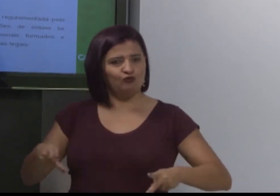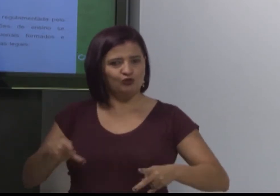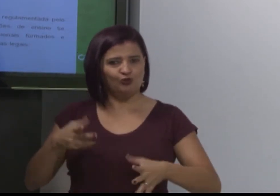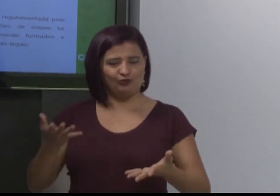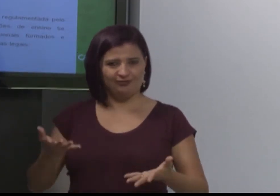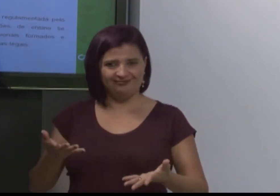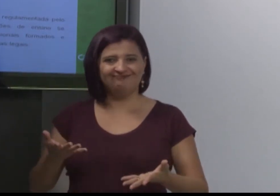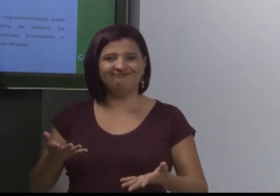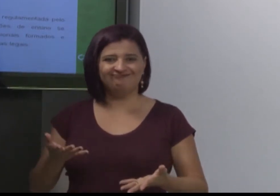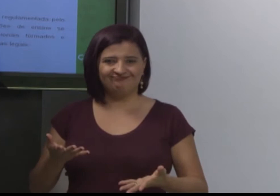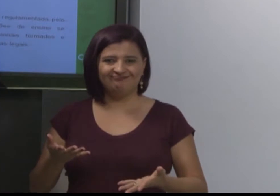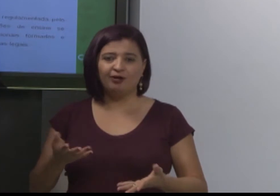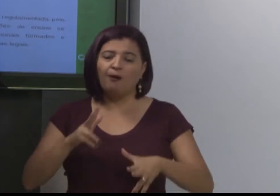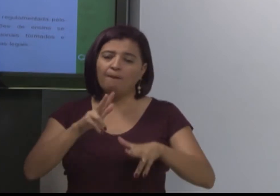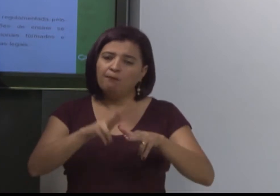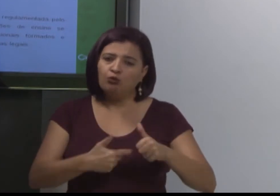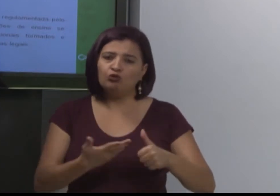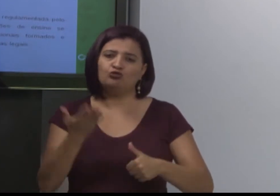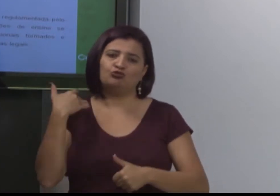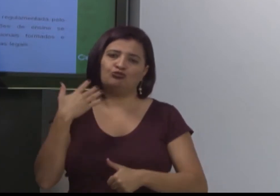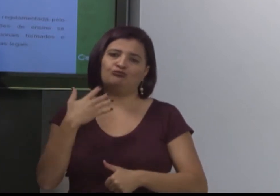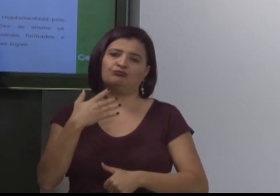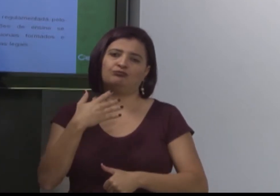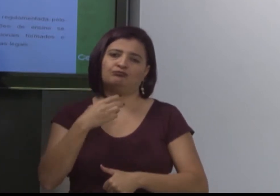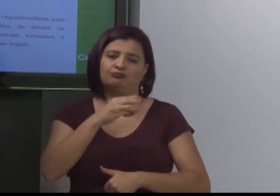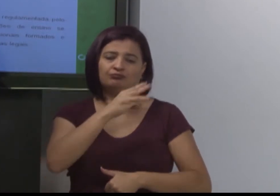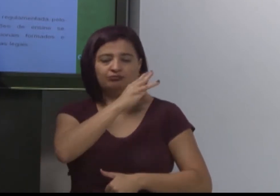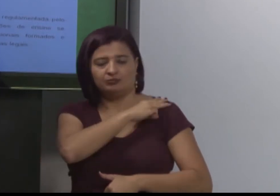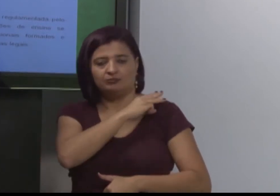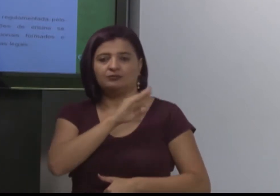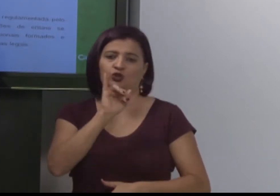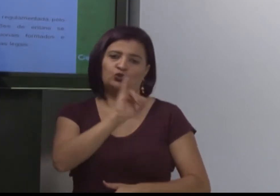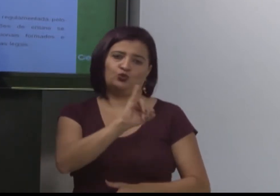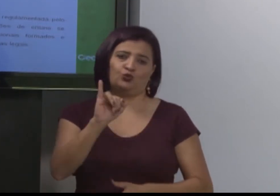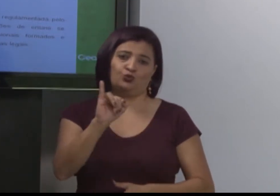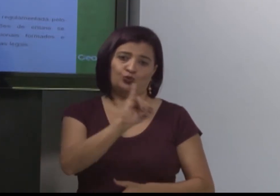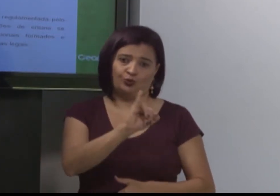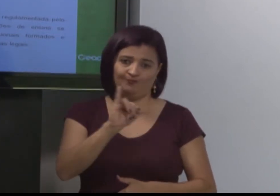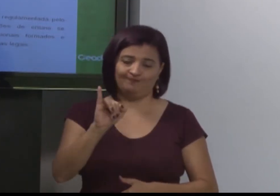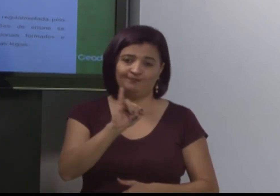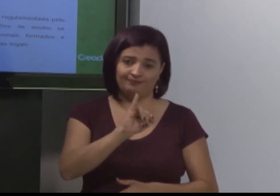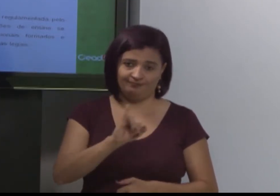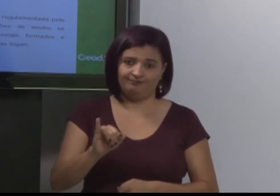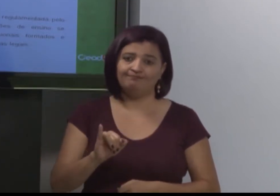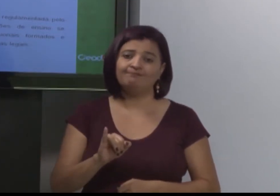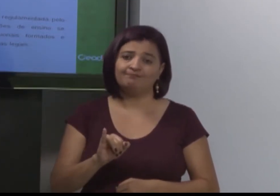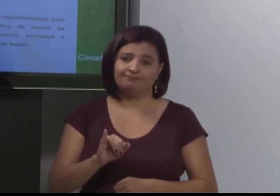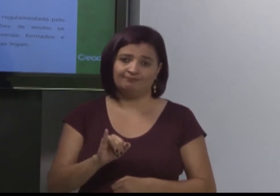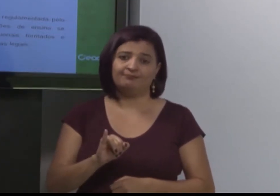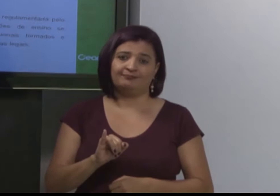seja, não auxilia na formação do profissional, do professor.